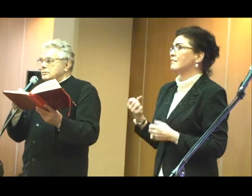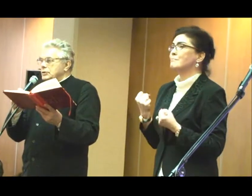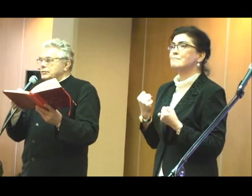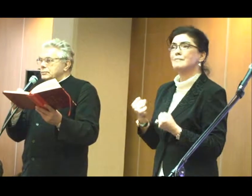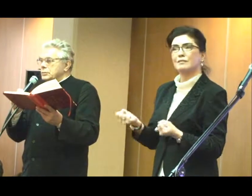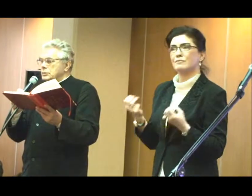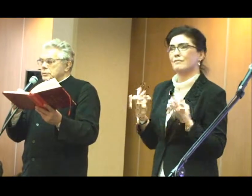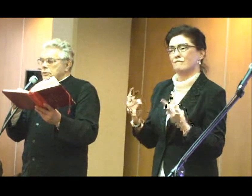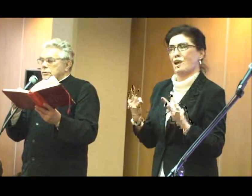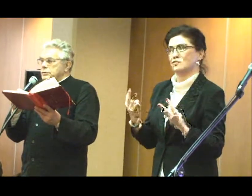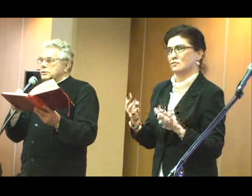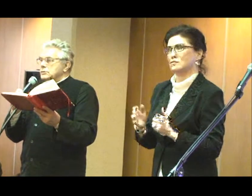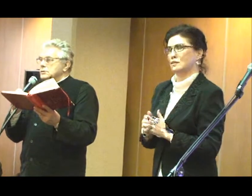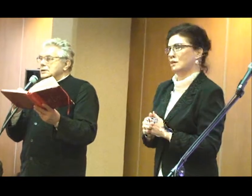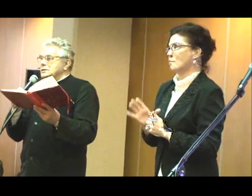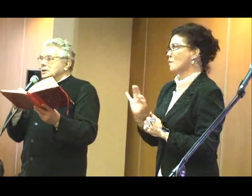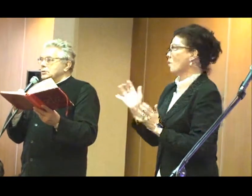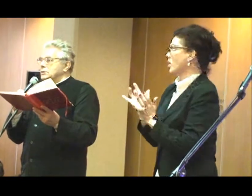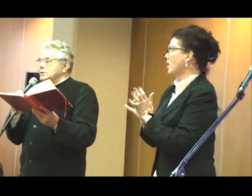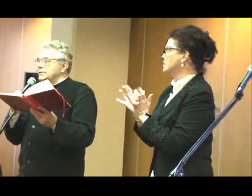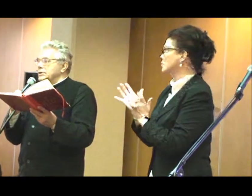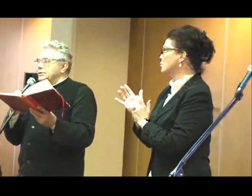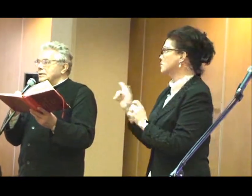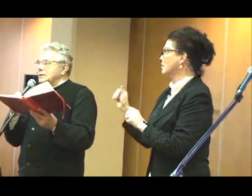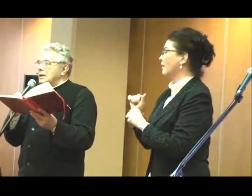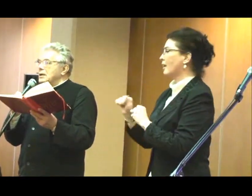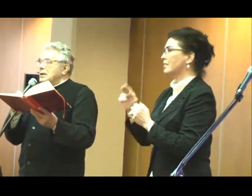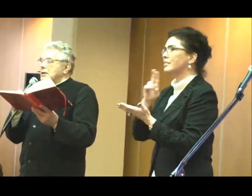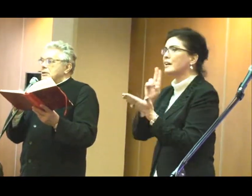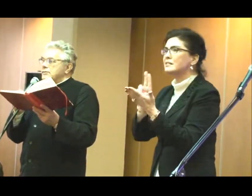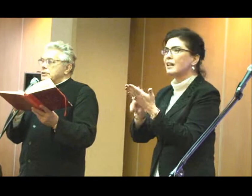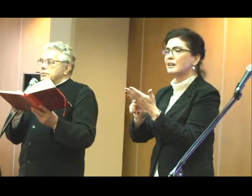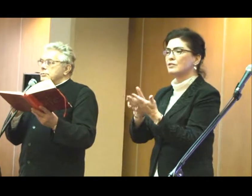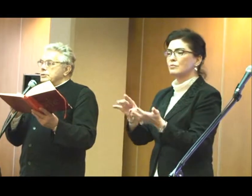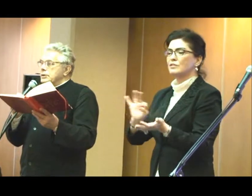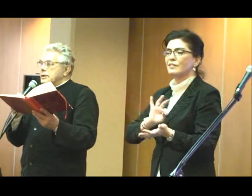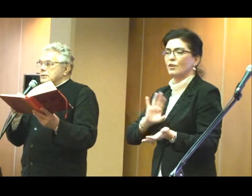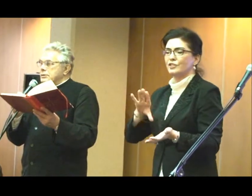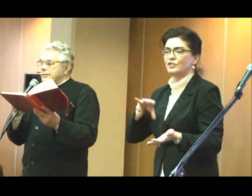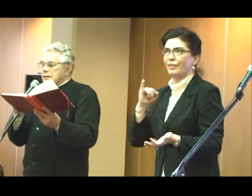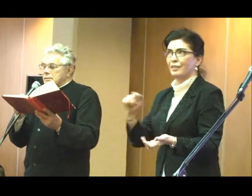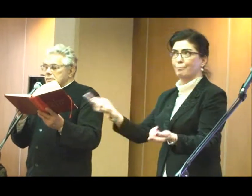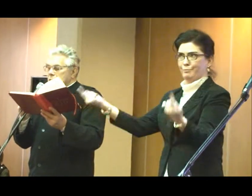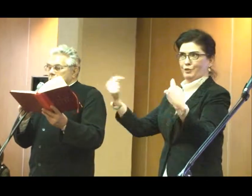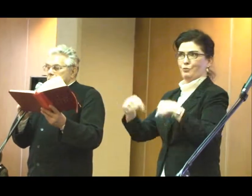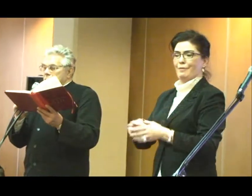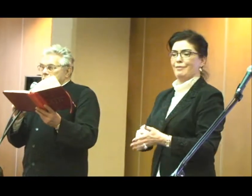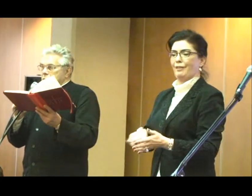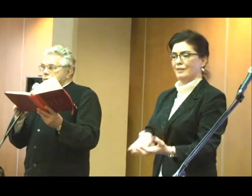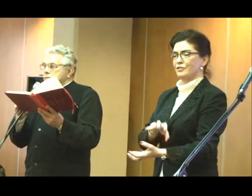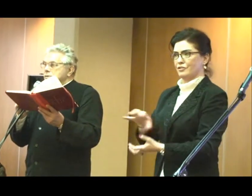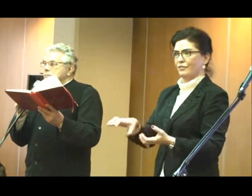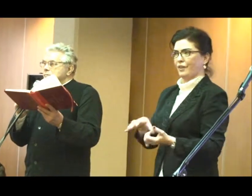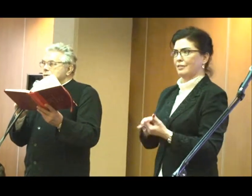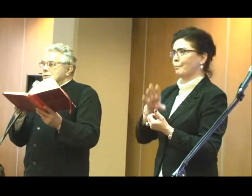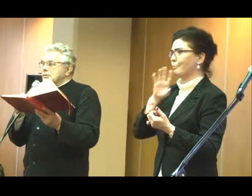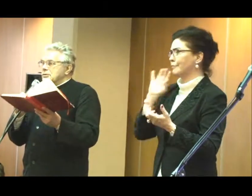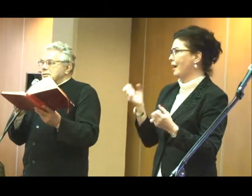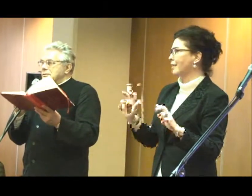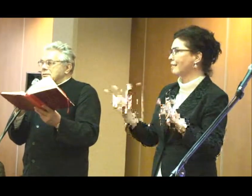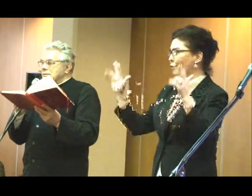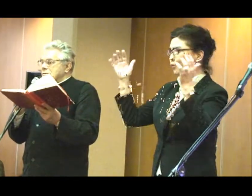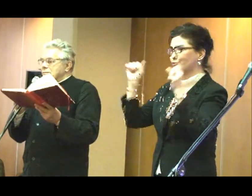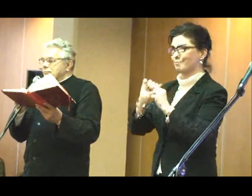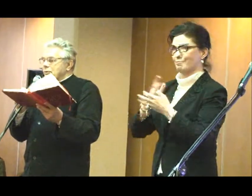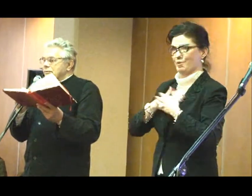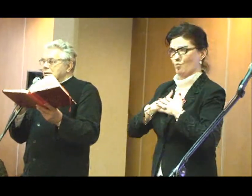szczególny, bowiem Jezus naznaczył te swoje święta i swoje przybycie na ten świat rewolucją